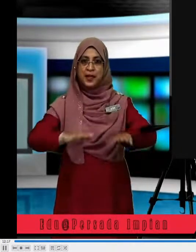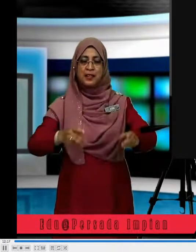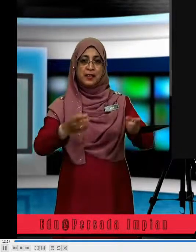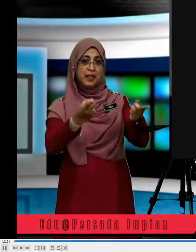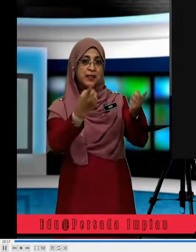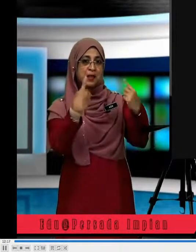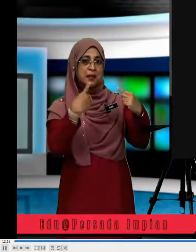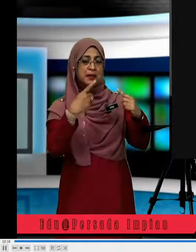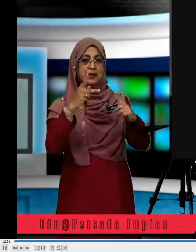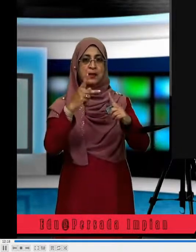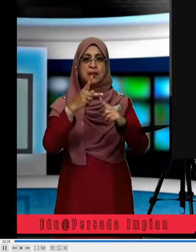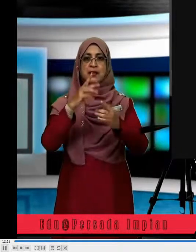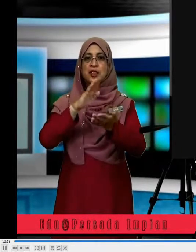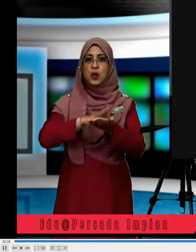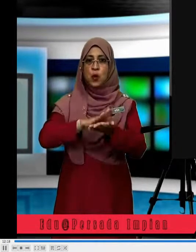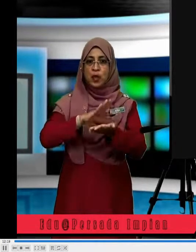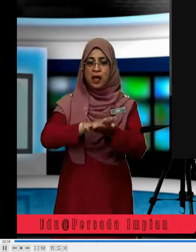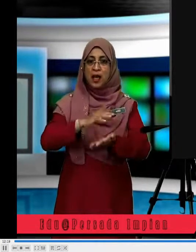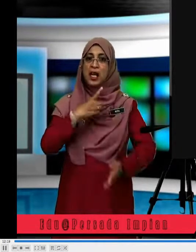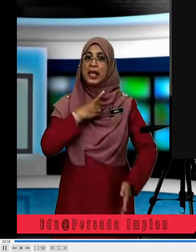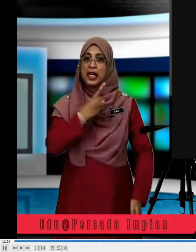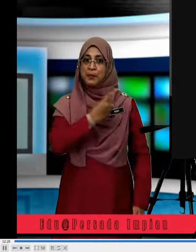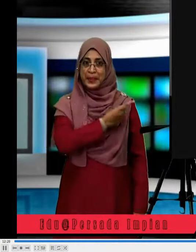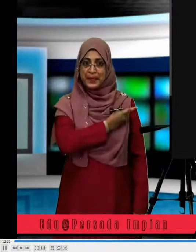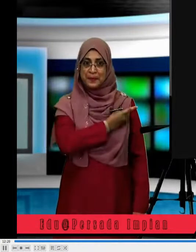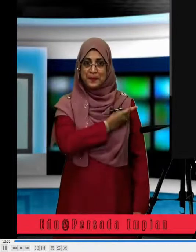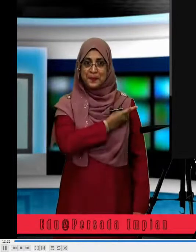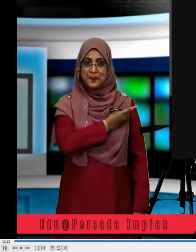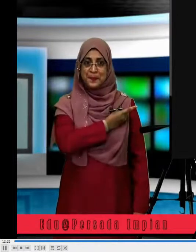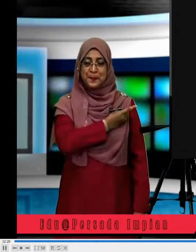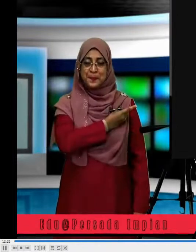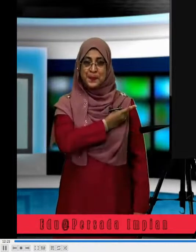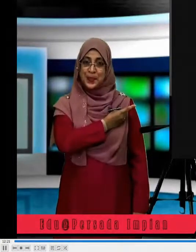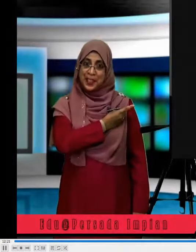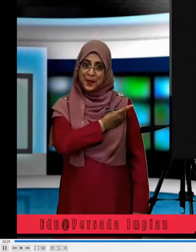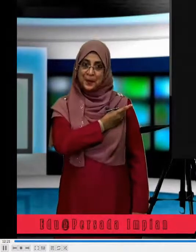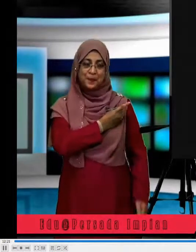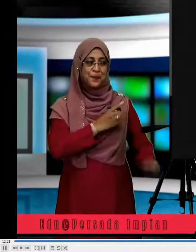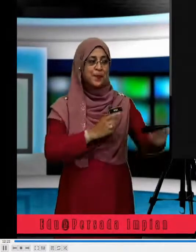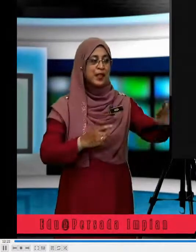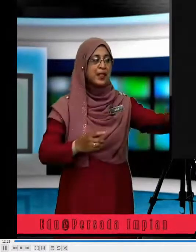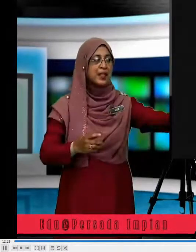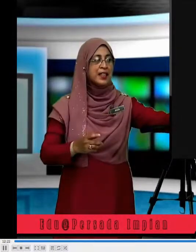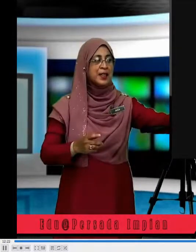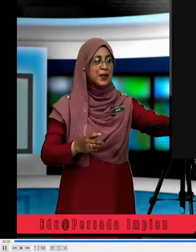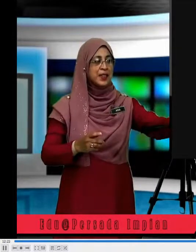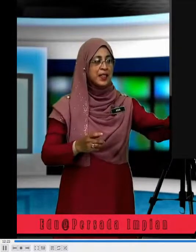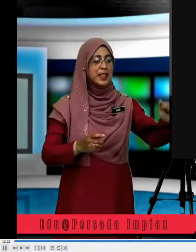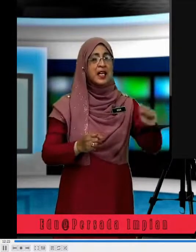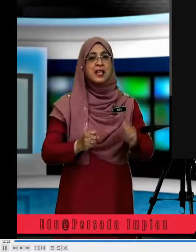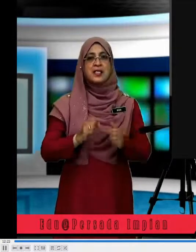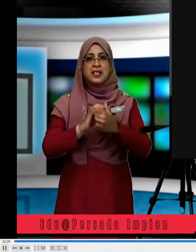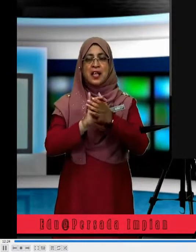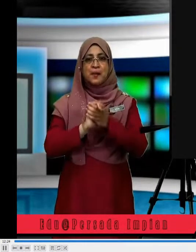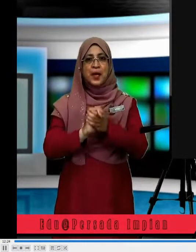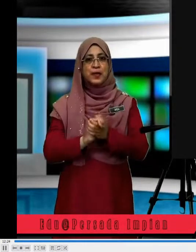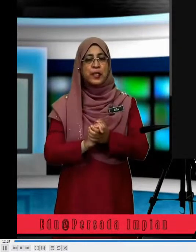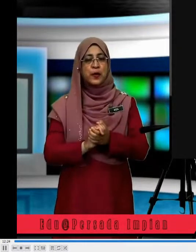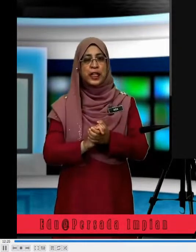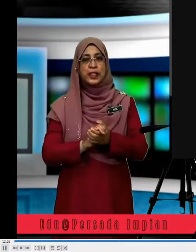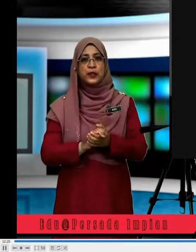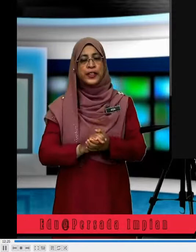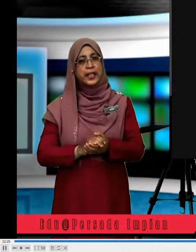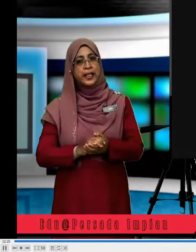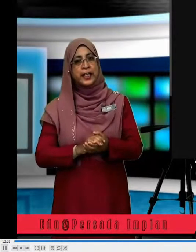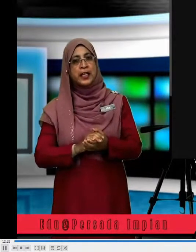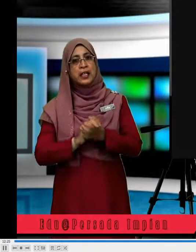Selamat datang ke sekolah kami weh seterusnya selama